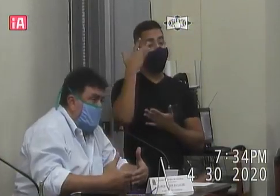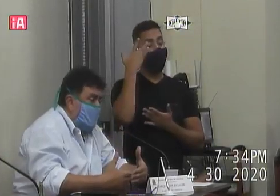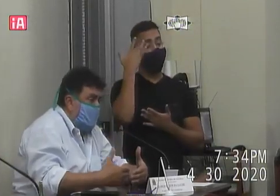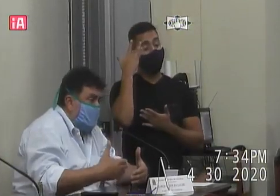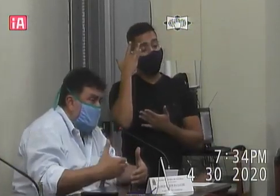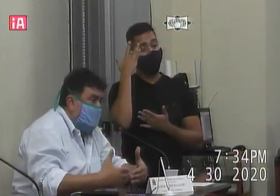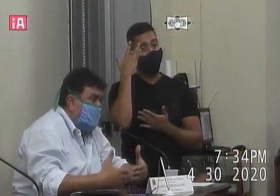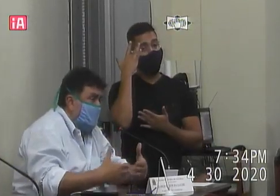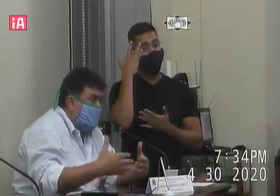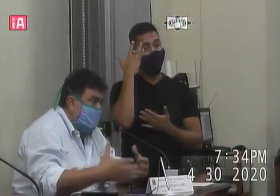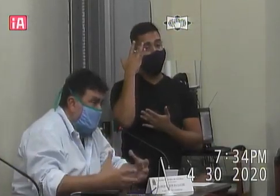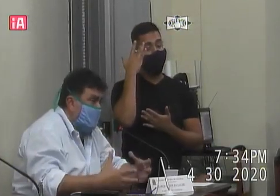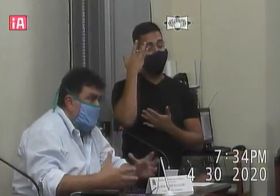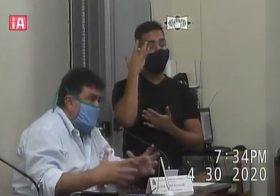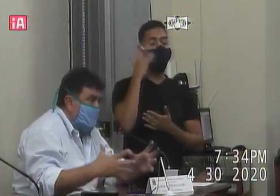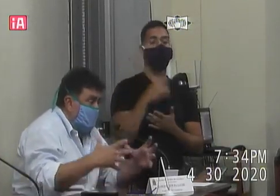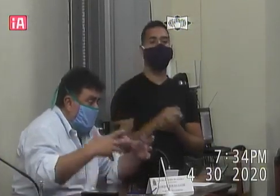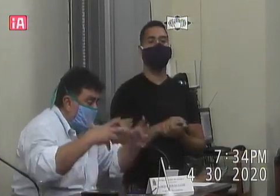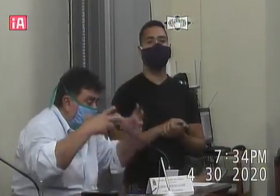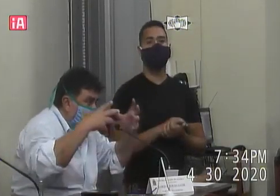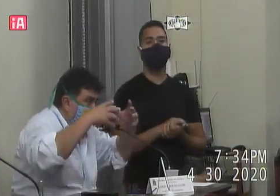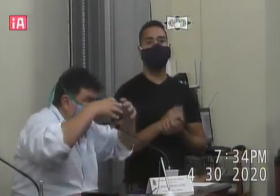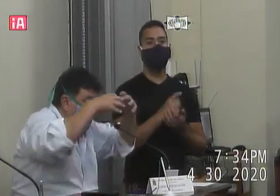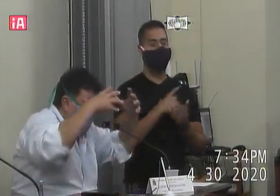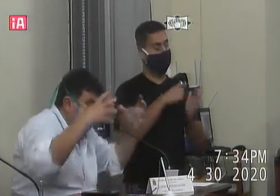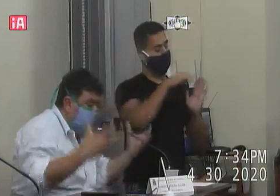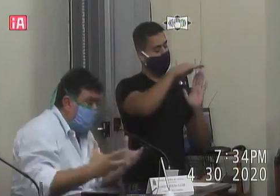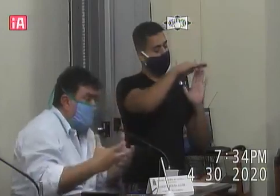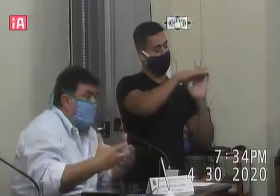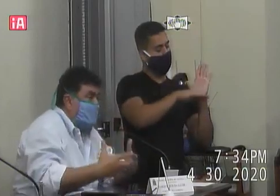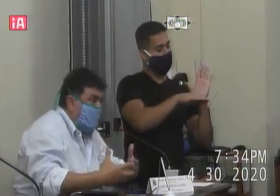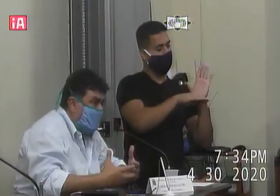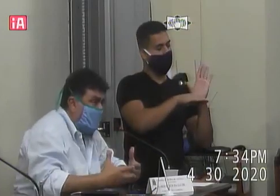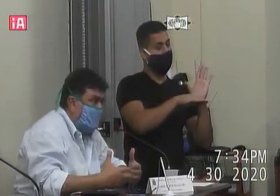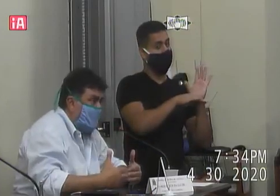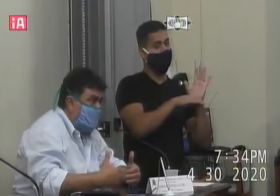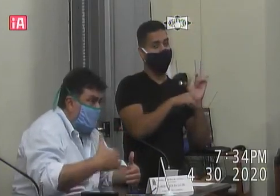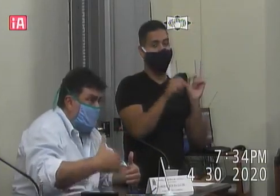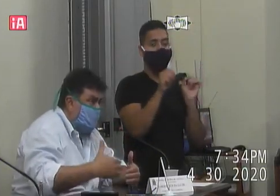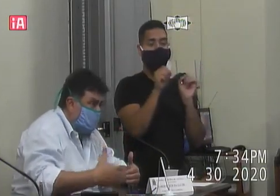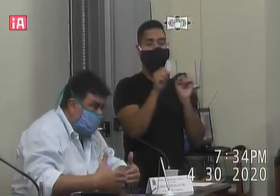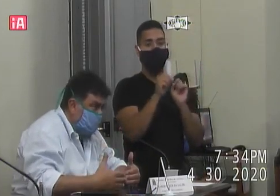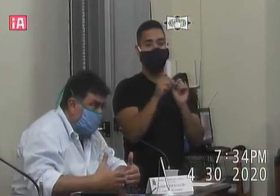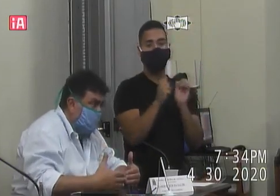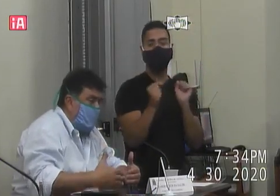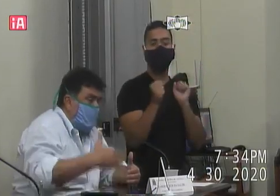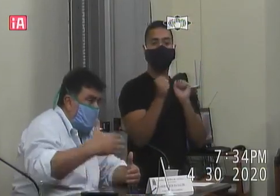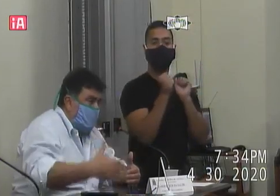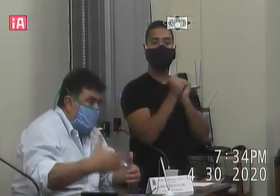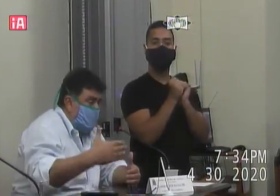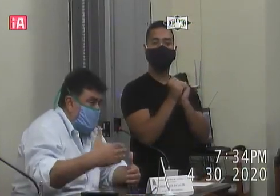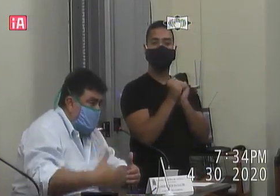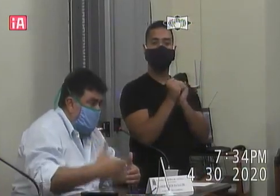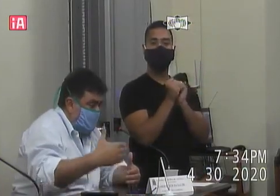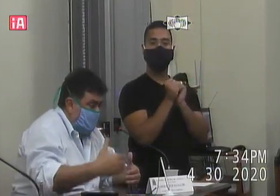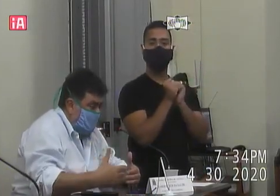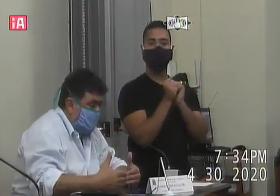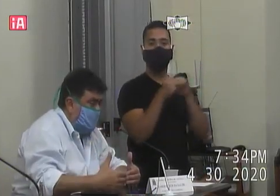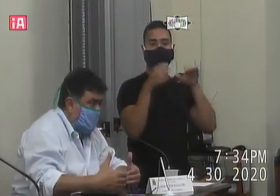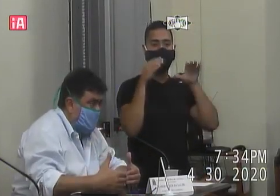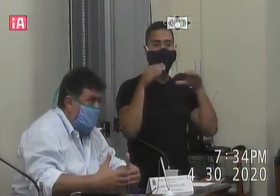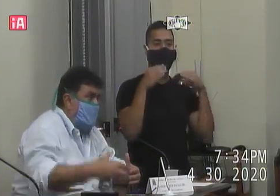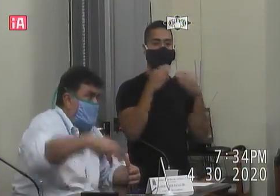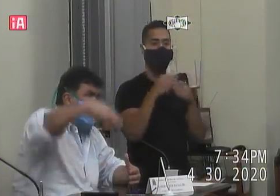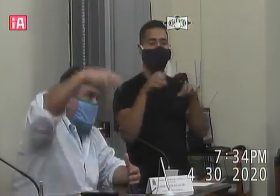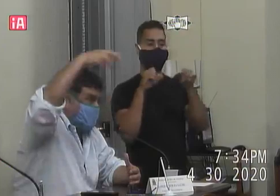provavelmente a dona Cida já vai ter uma proposta que está sendo formatada em conjunto com o Conselho Municipal